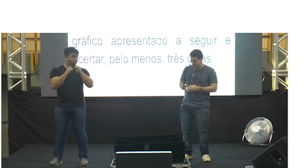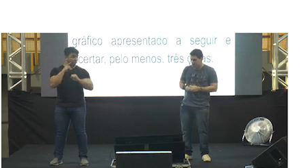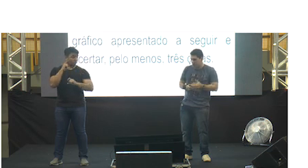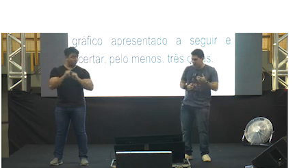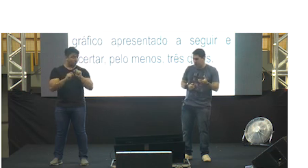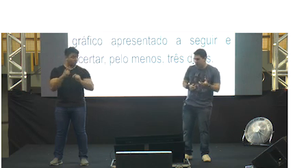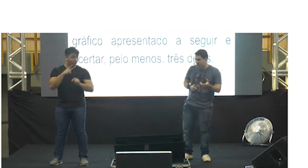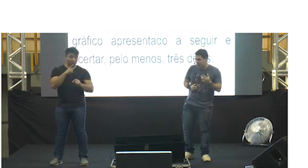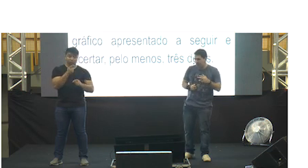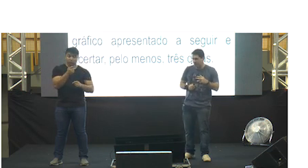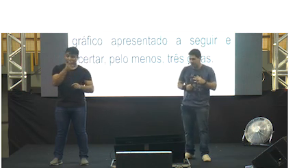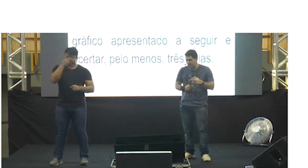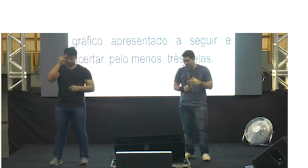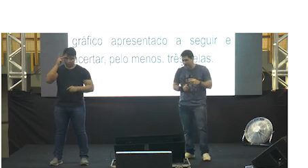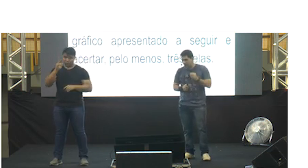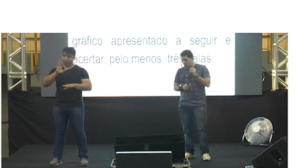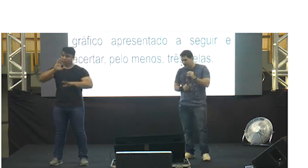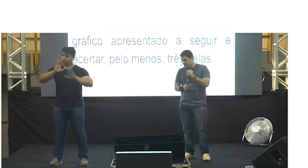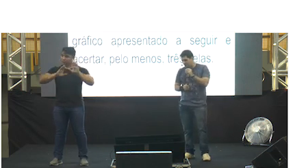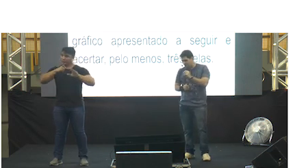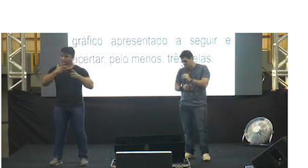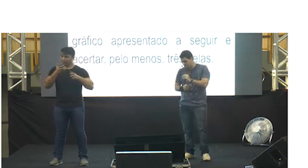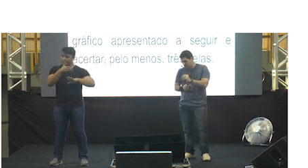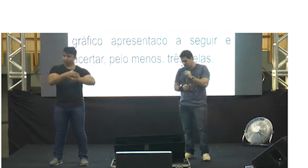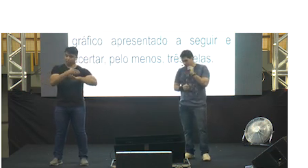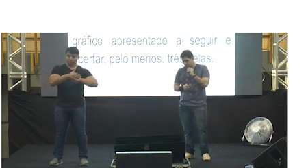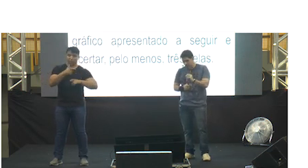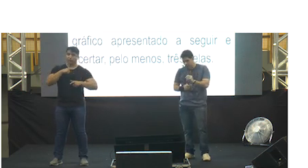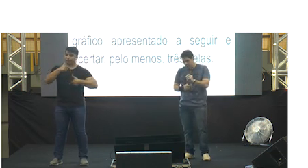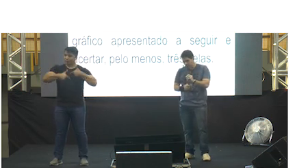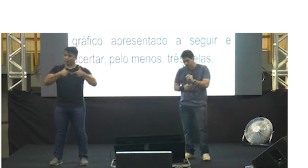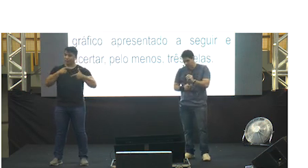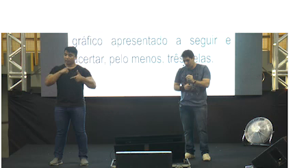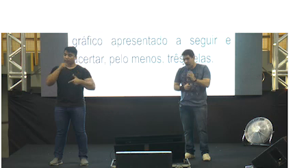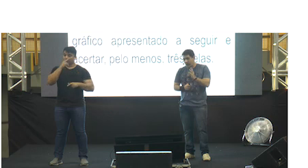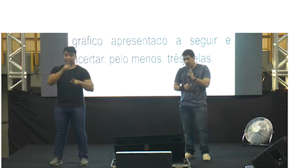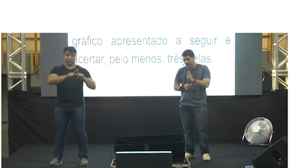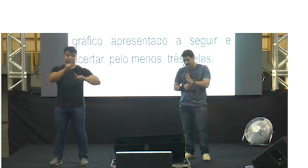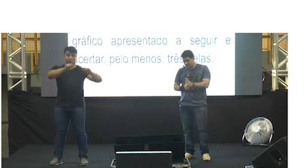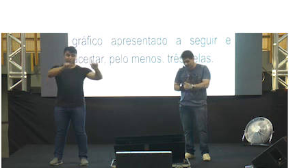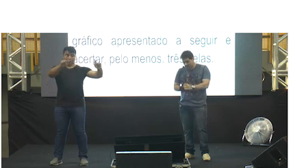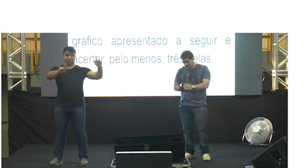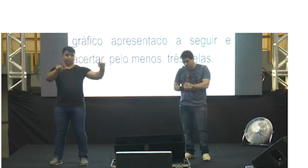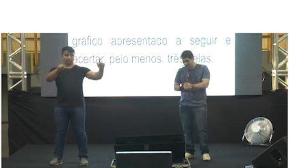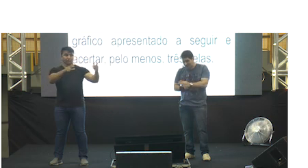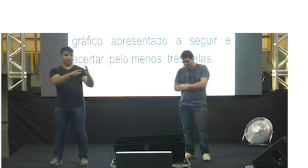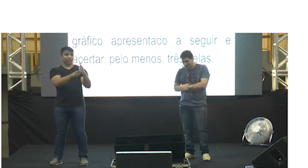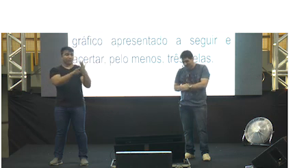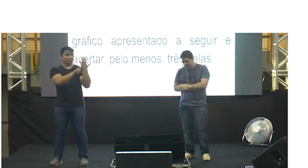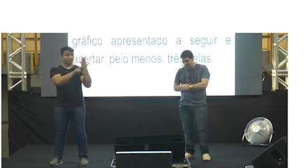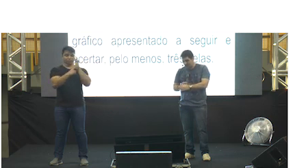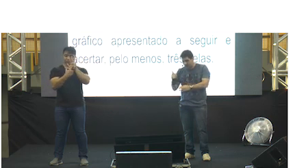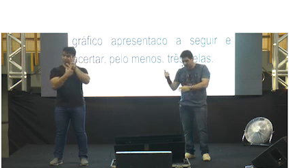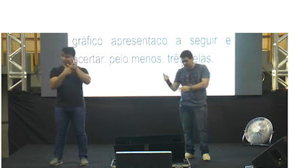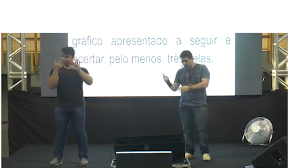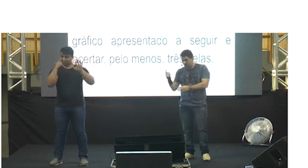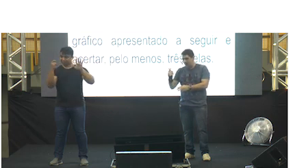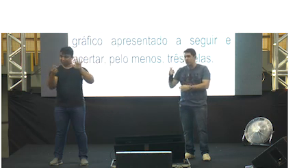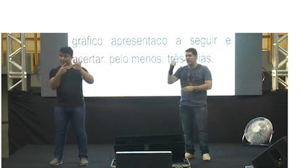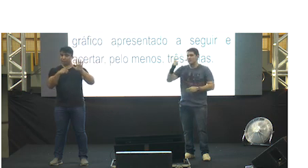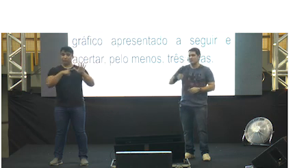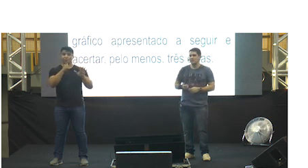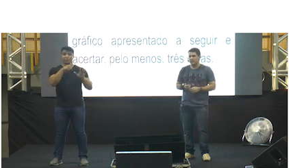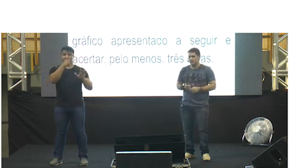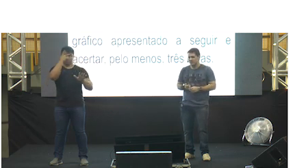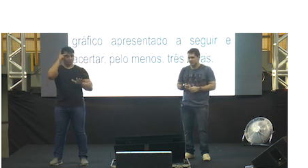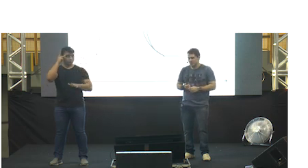etapa final, os candidatos deveriam elaborar 4 afirmativas sobre o gráfico apresentado a seguir e acertar